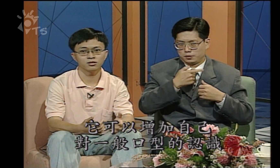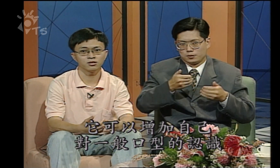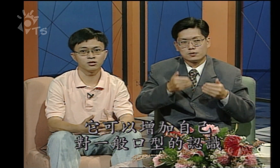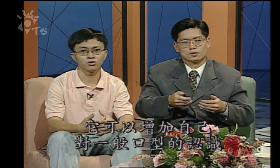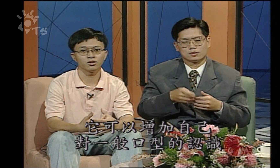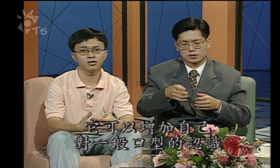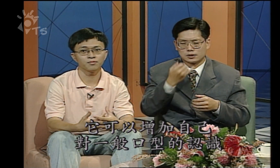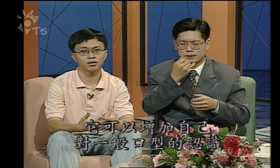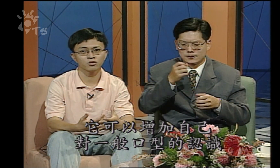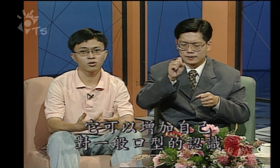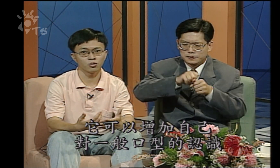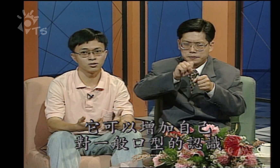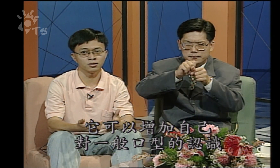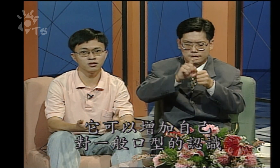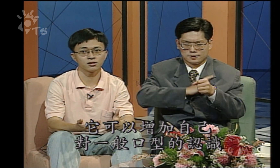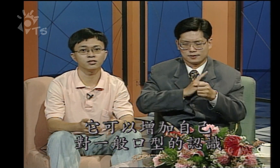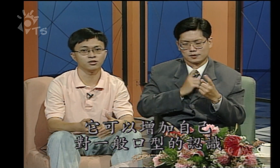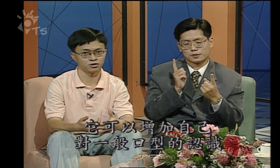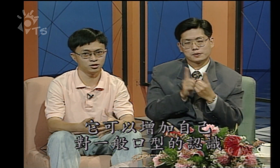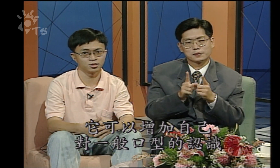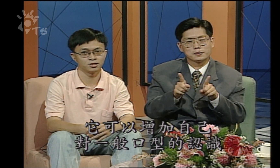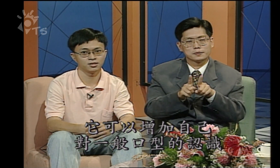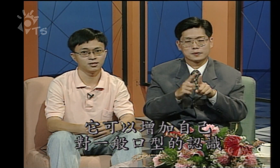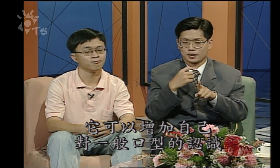己对一般口型的认识。